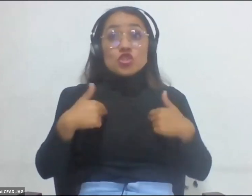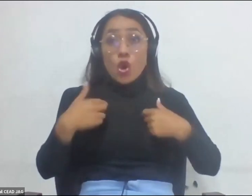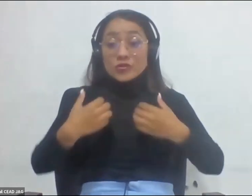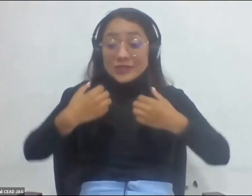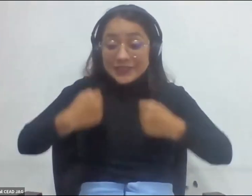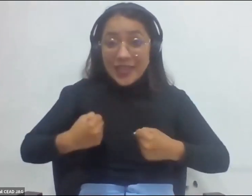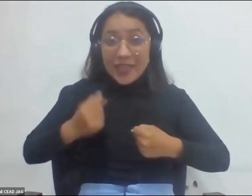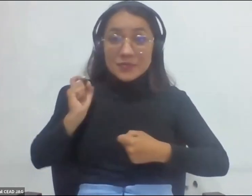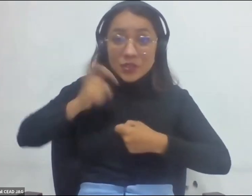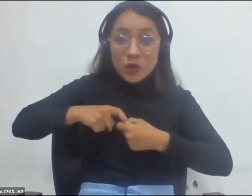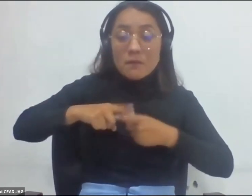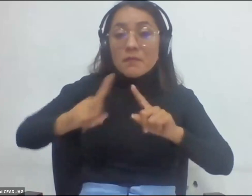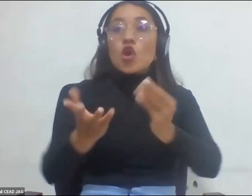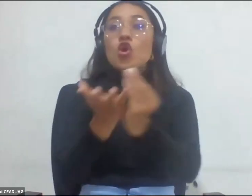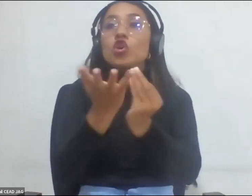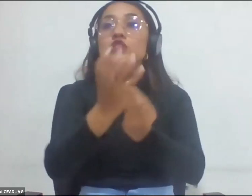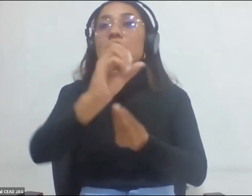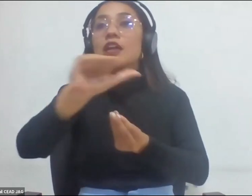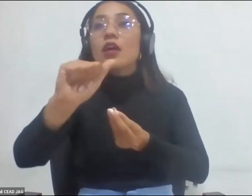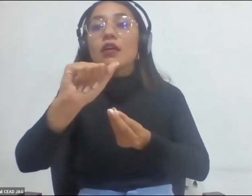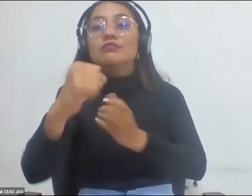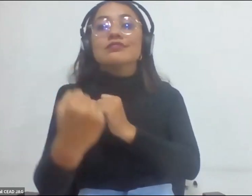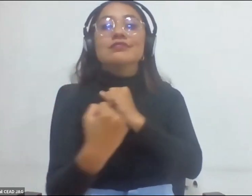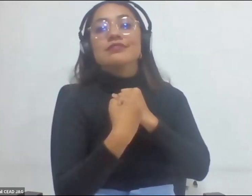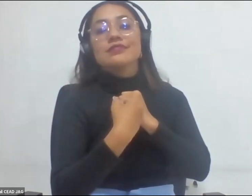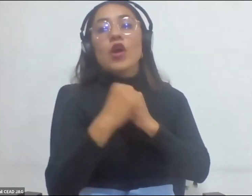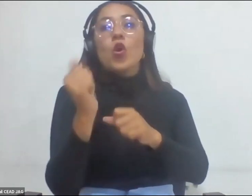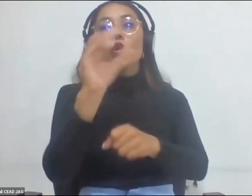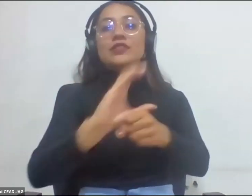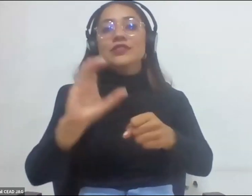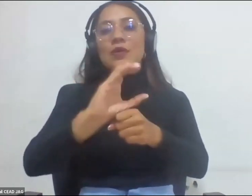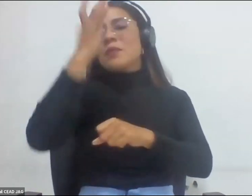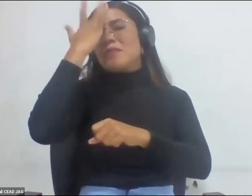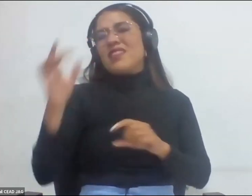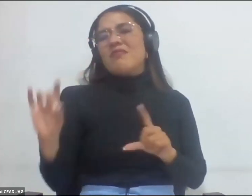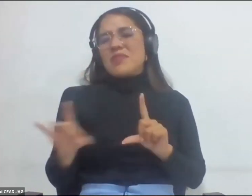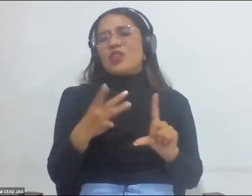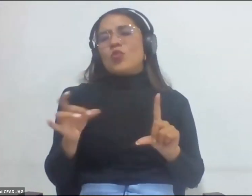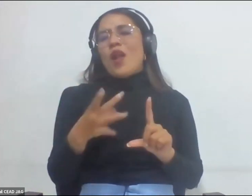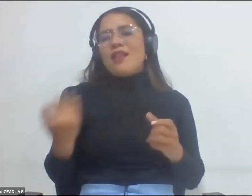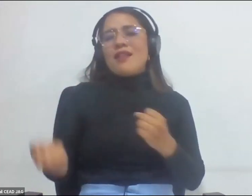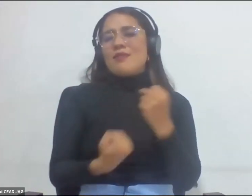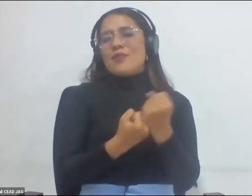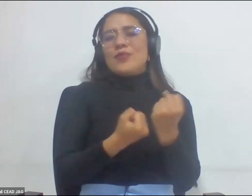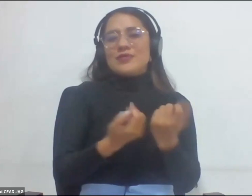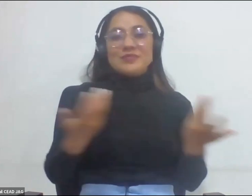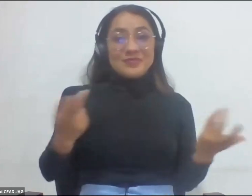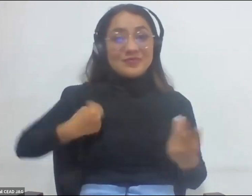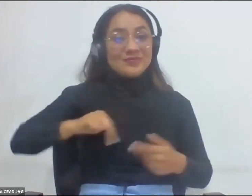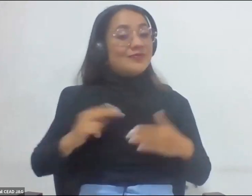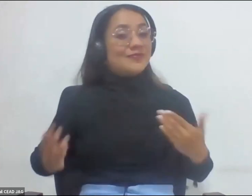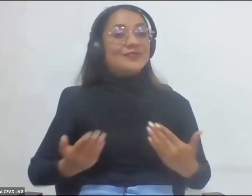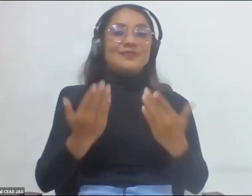el apoyo de una consejera un consejero porque lo hacemos a través de la virtualidad comentamos la educación virtual